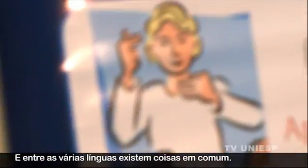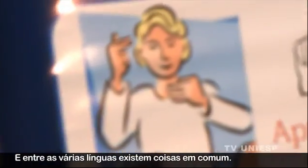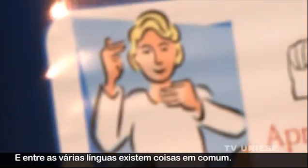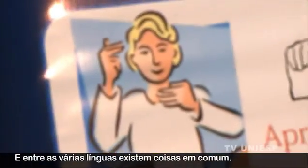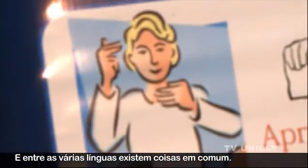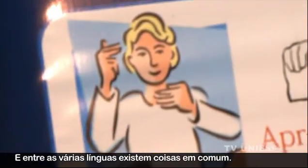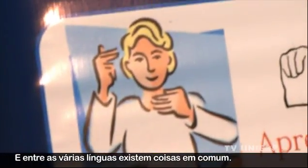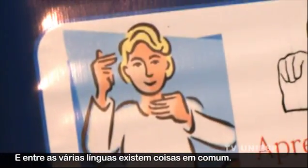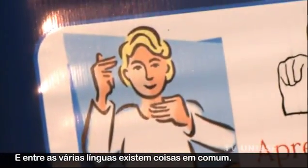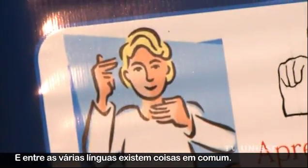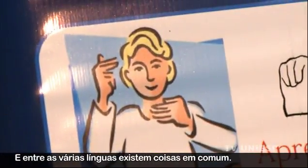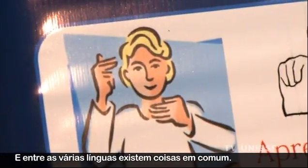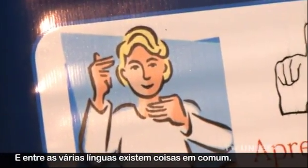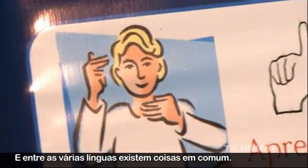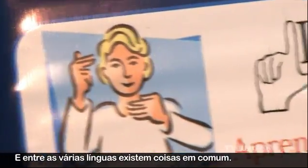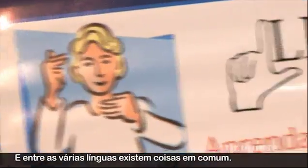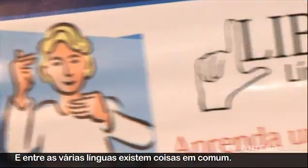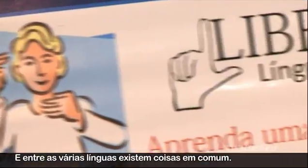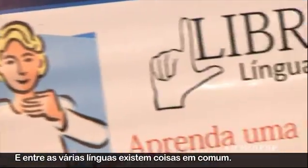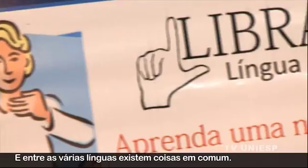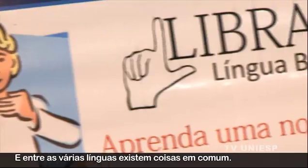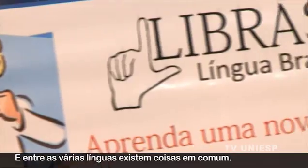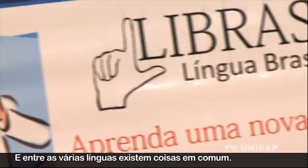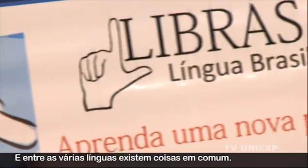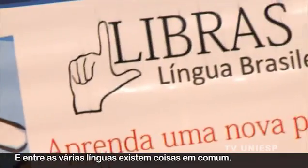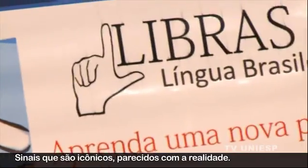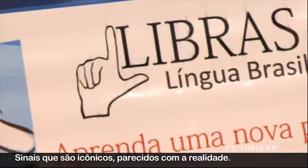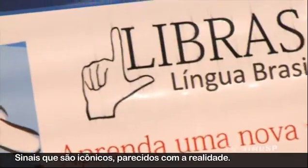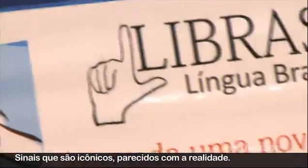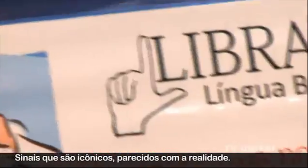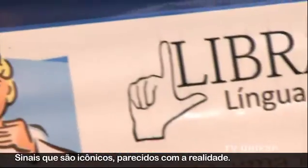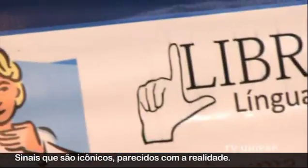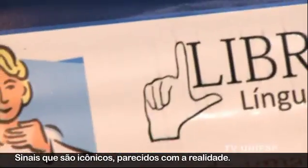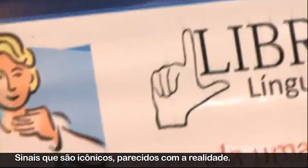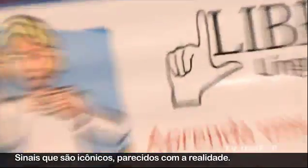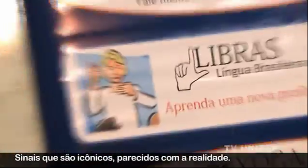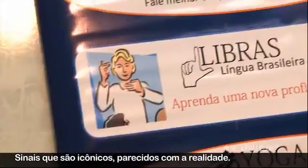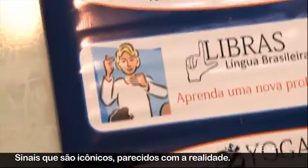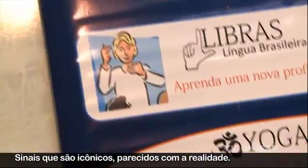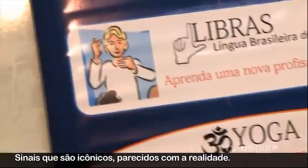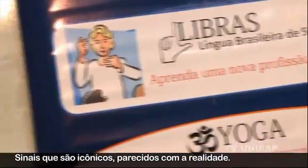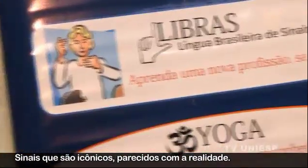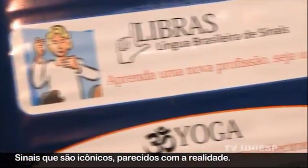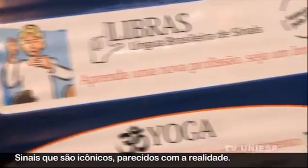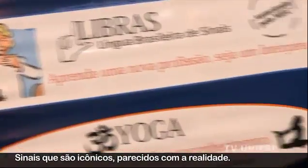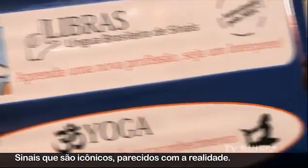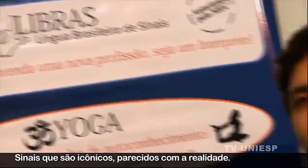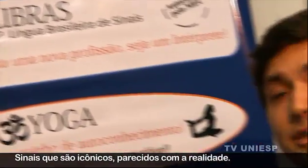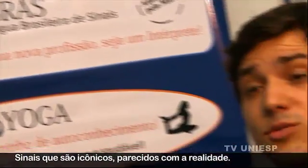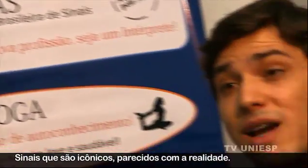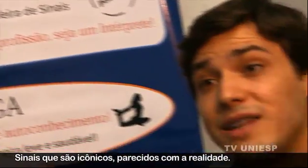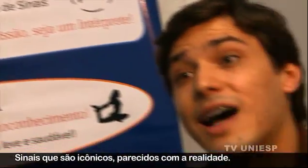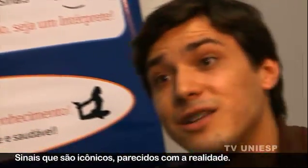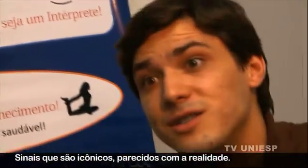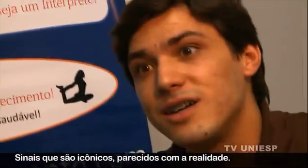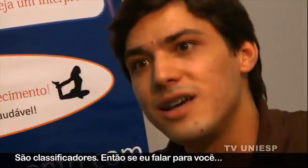entre as várias línguas, a gente tem coisas que são comuns. E que são sinais, que a gente chama de sinais que são icônicos, que são parecidos com a realidade, que